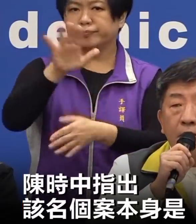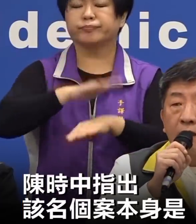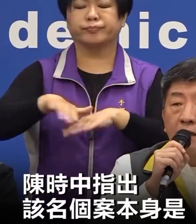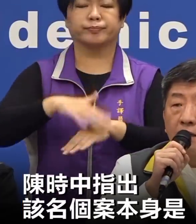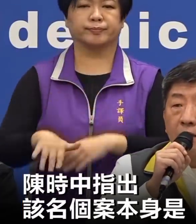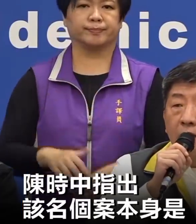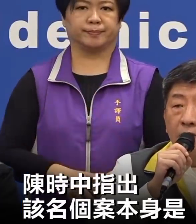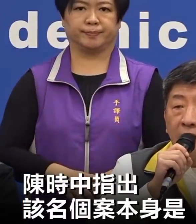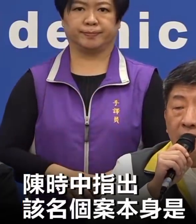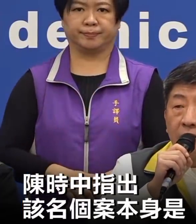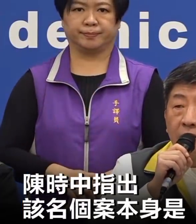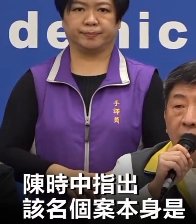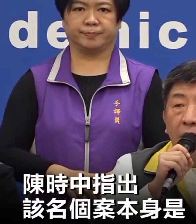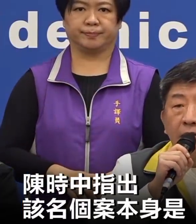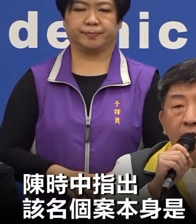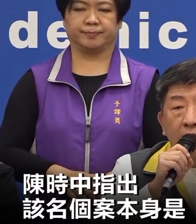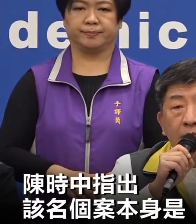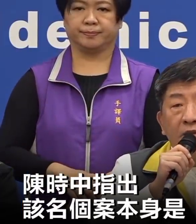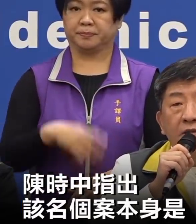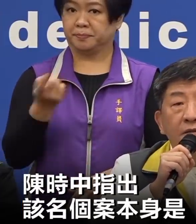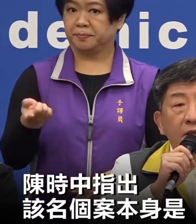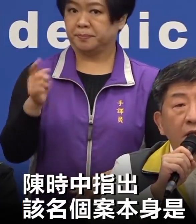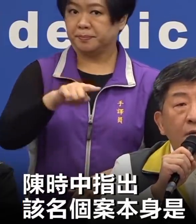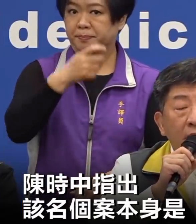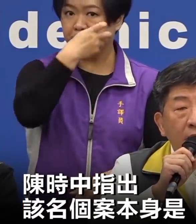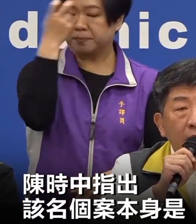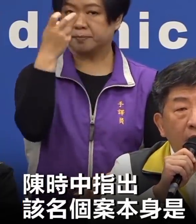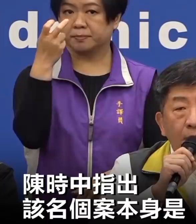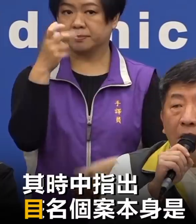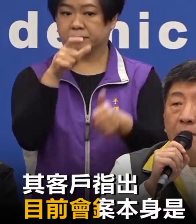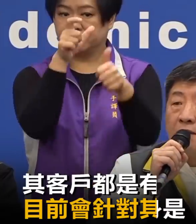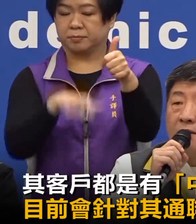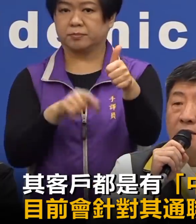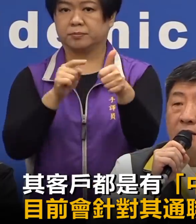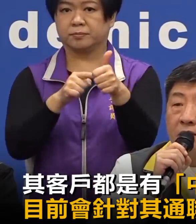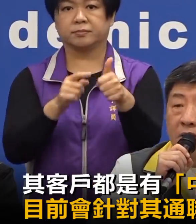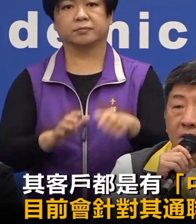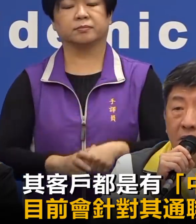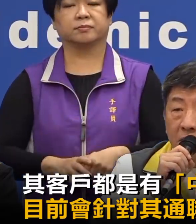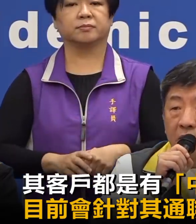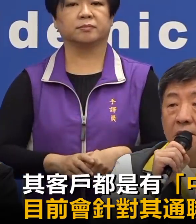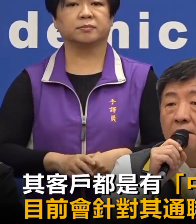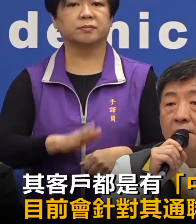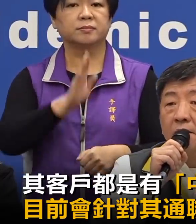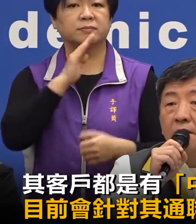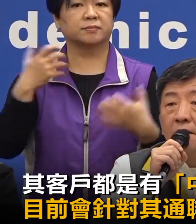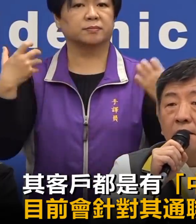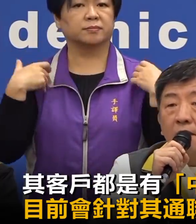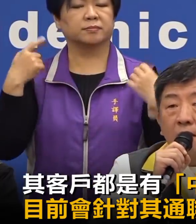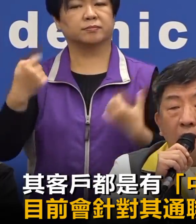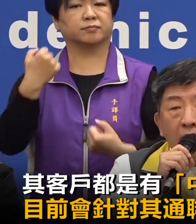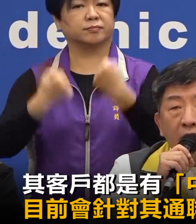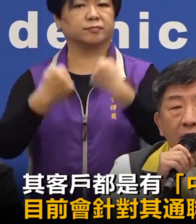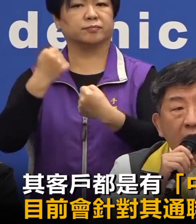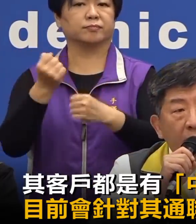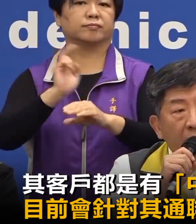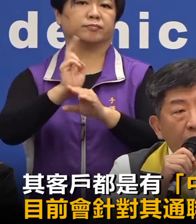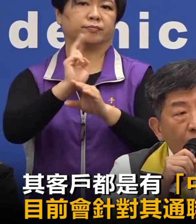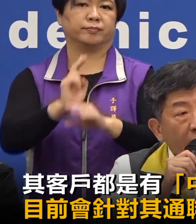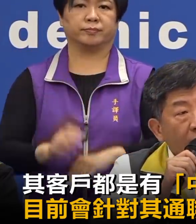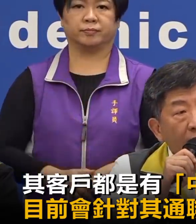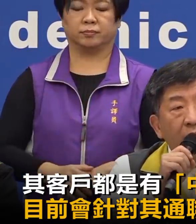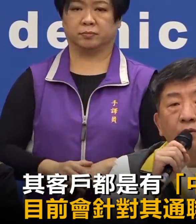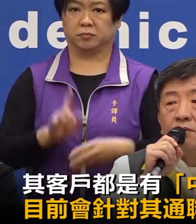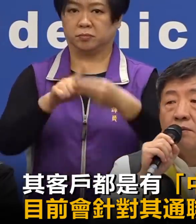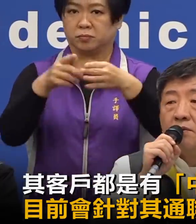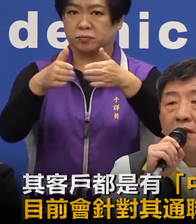二个，这位发现的个案，那本身是一位好、白牌的计程车的司机，好、那在那边